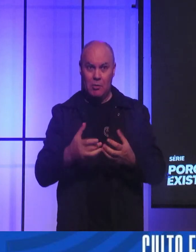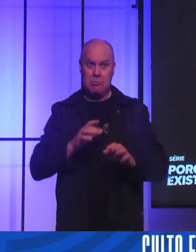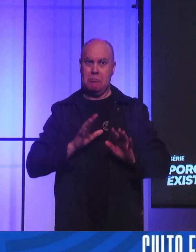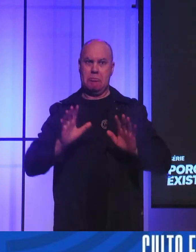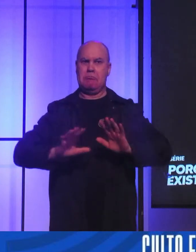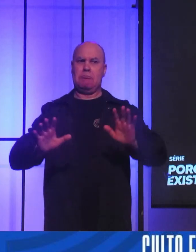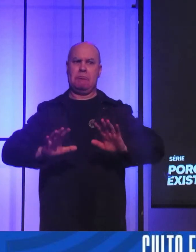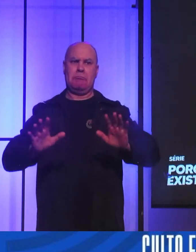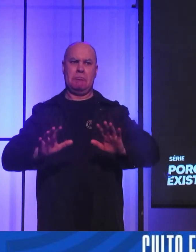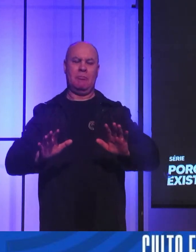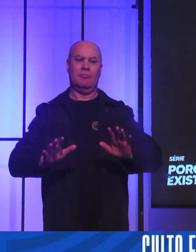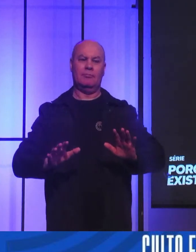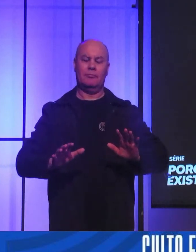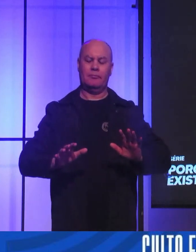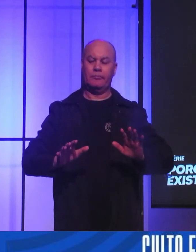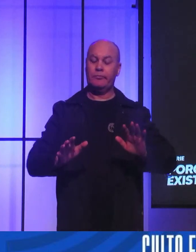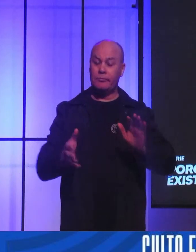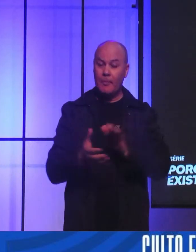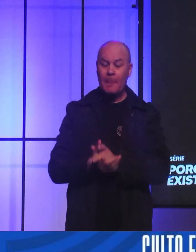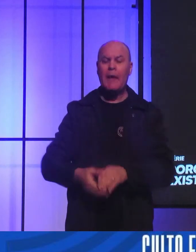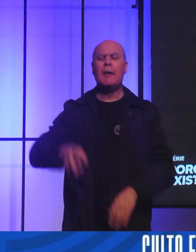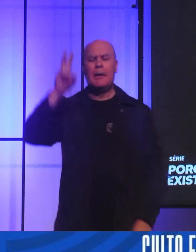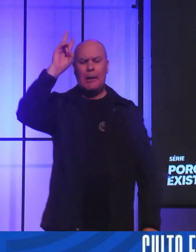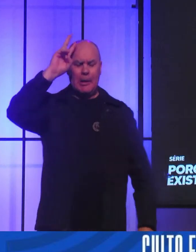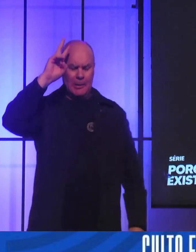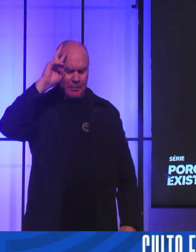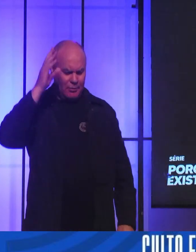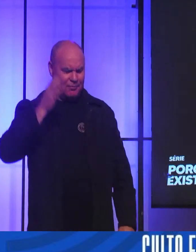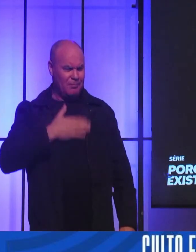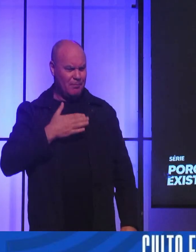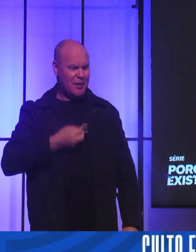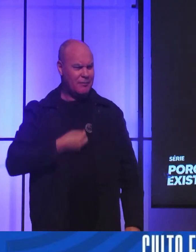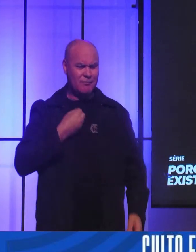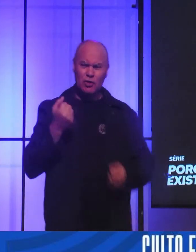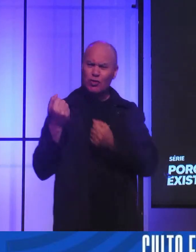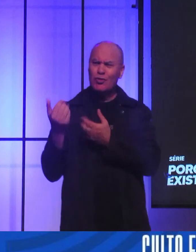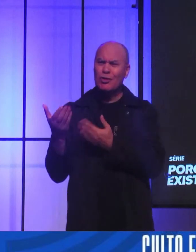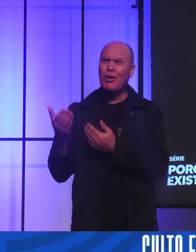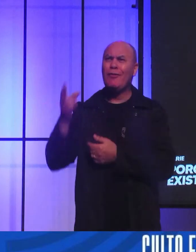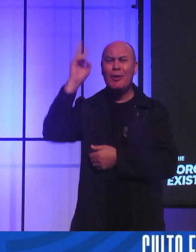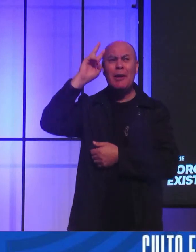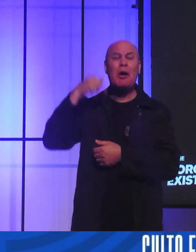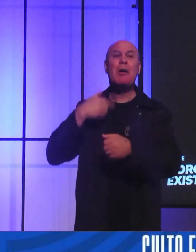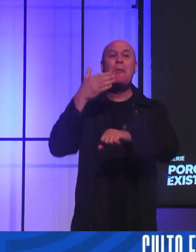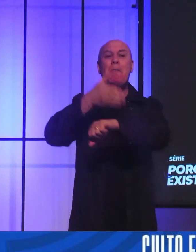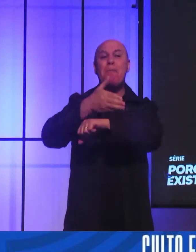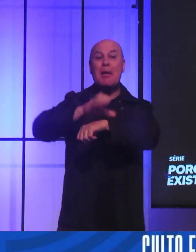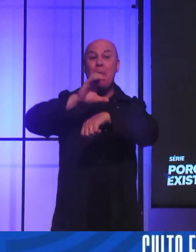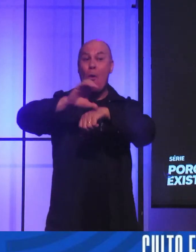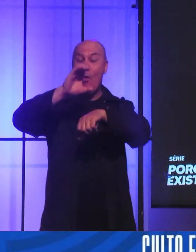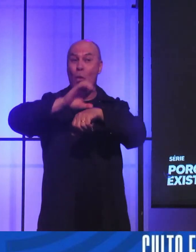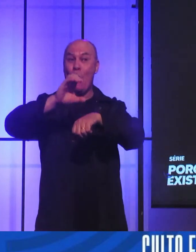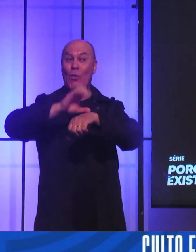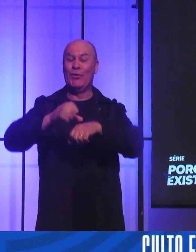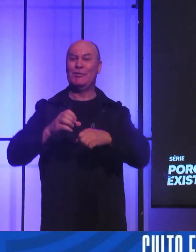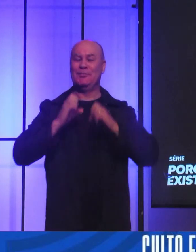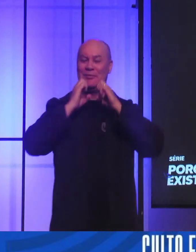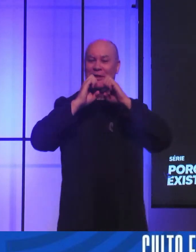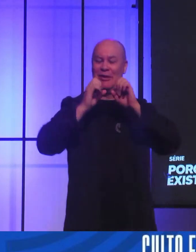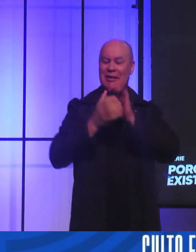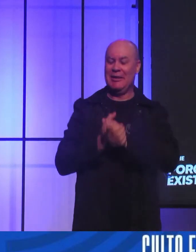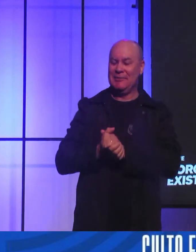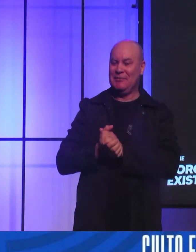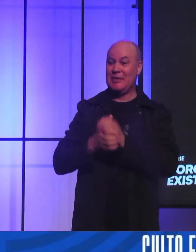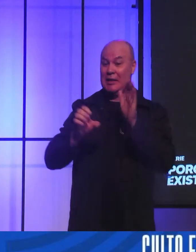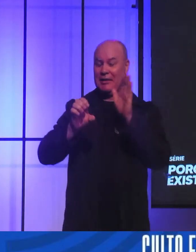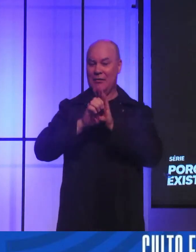nós fizemos um curso de evangelismo. Eu acho que eu já contei isso para vocês. E uma das abordagens bem